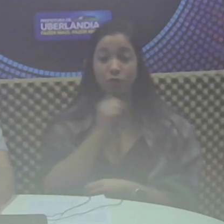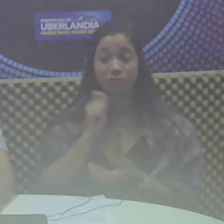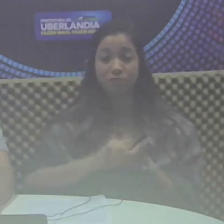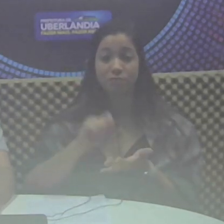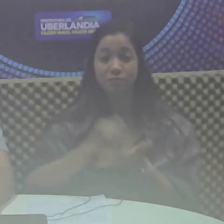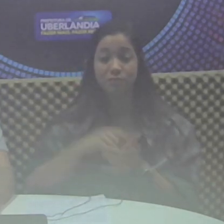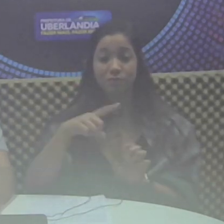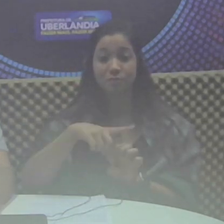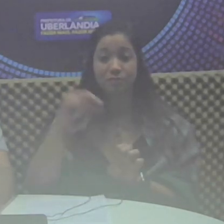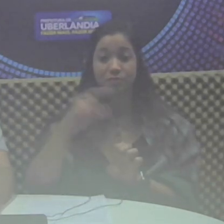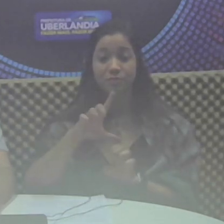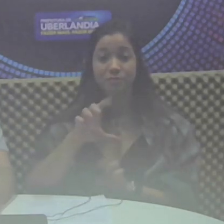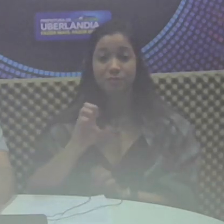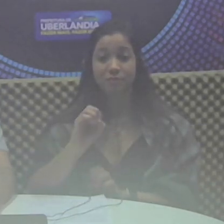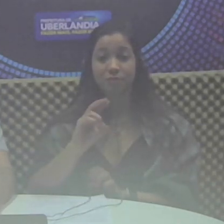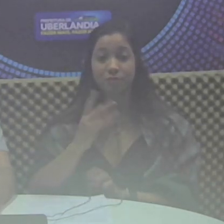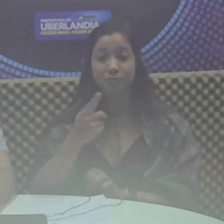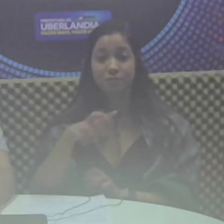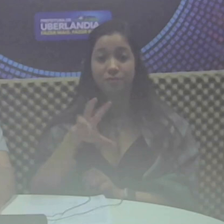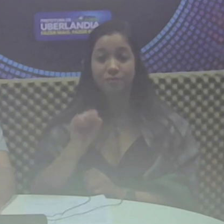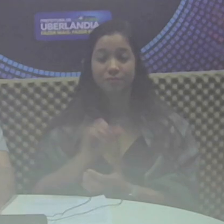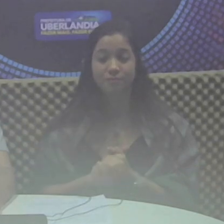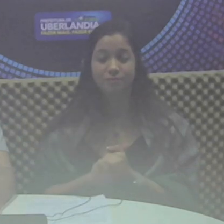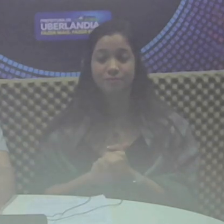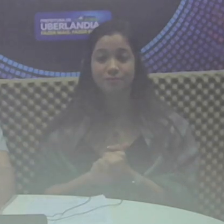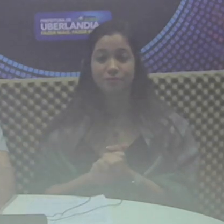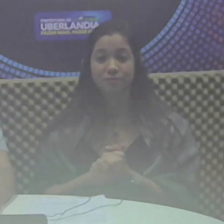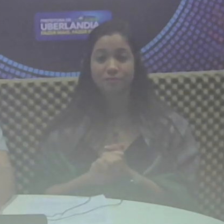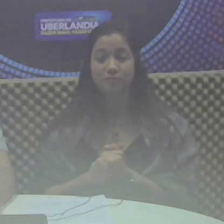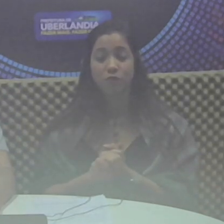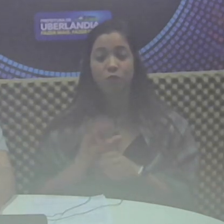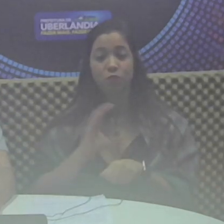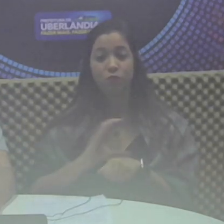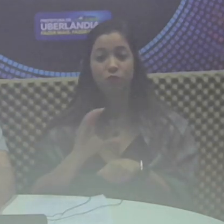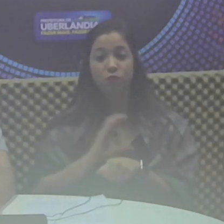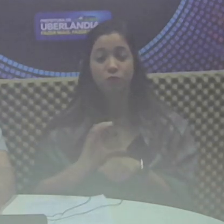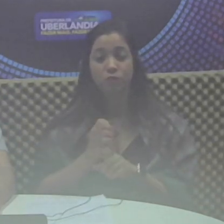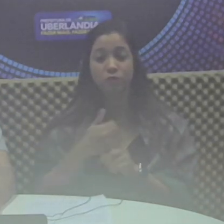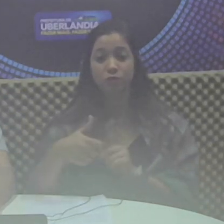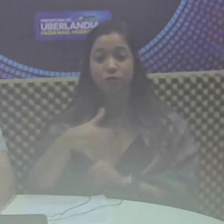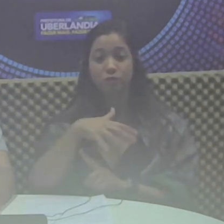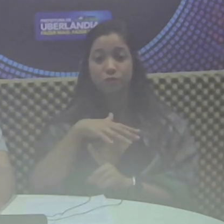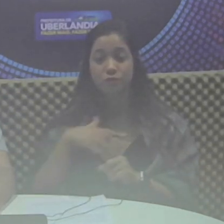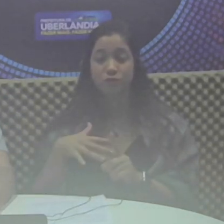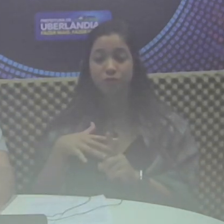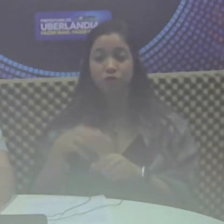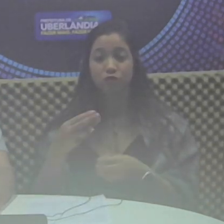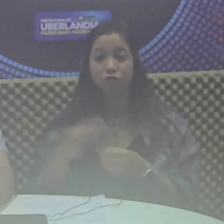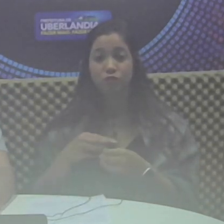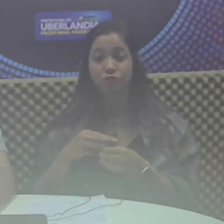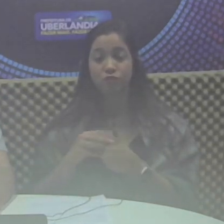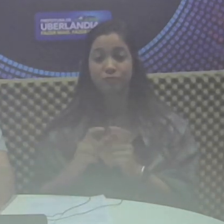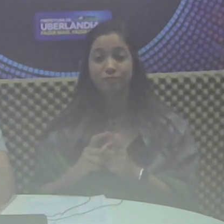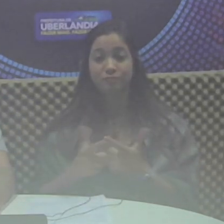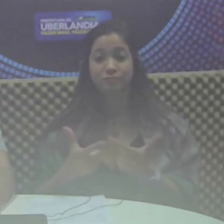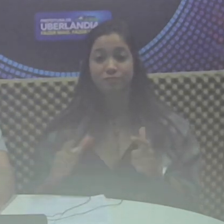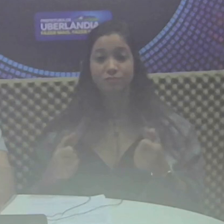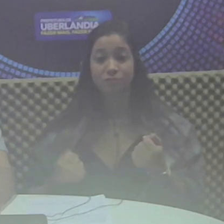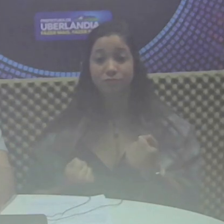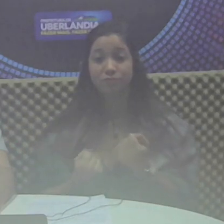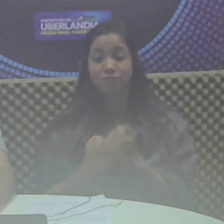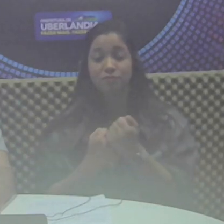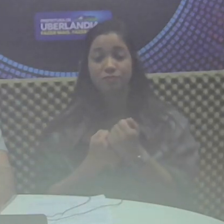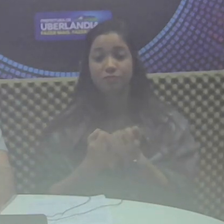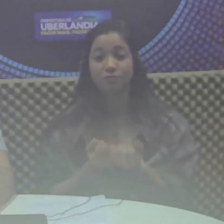e empresário Léo Chaves. Com o ciclo de capacitação do serviço social, o município busca ampliar o suporte